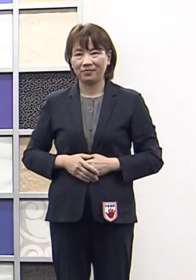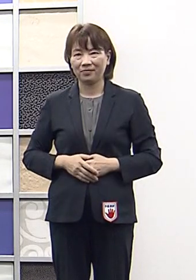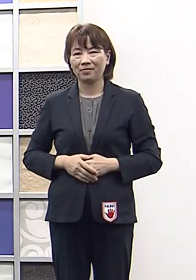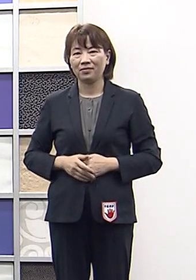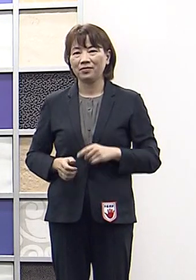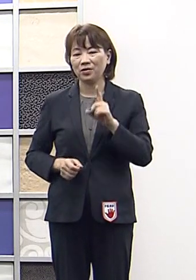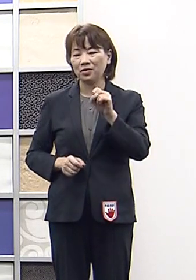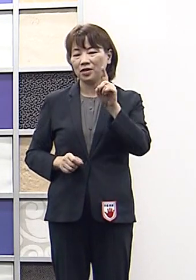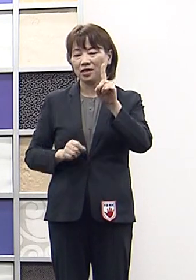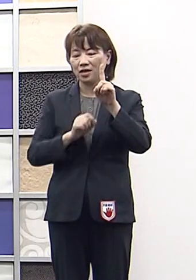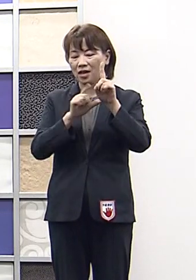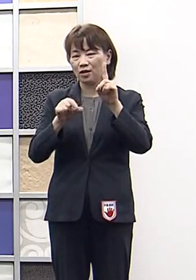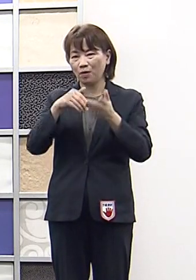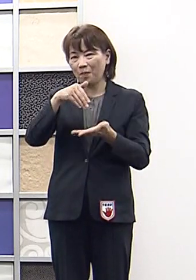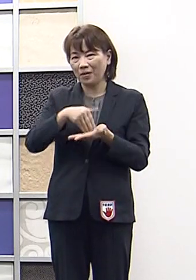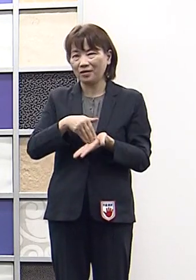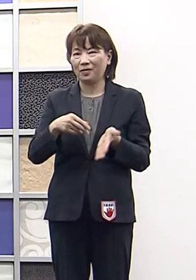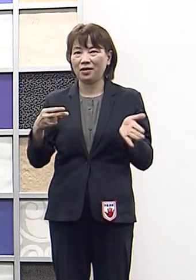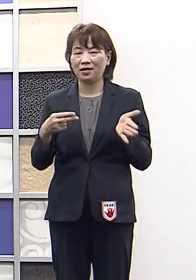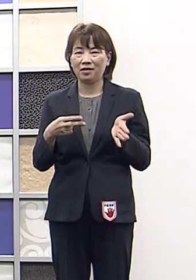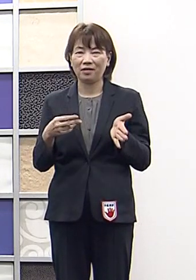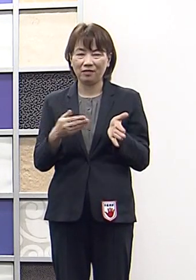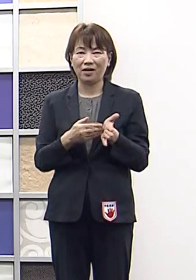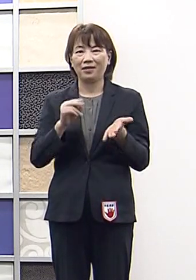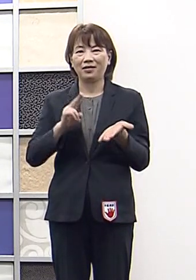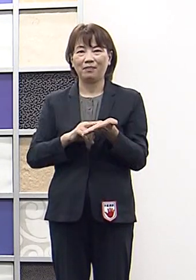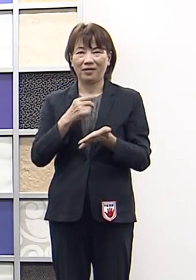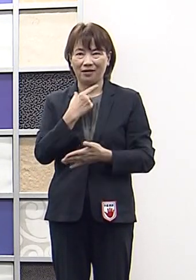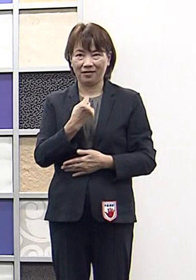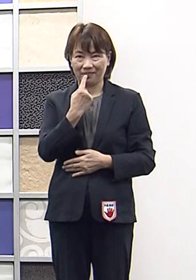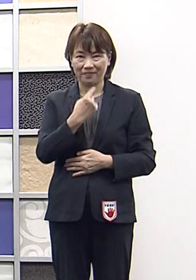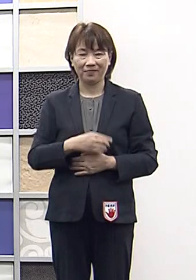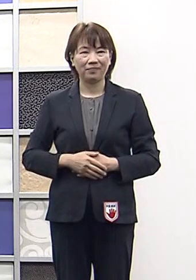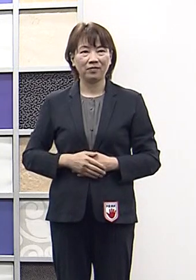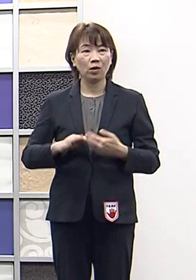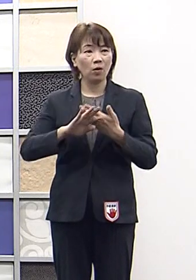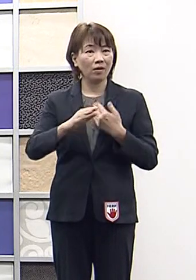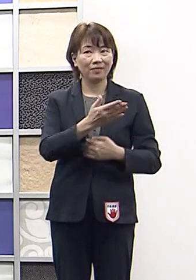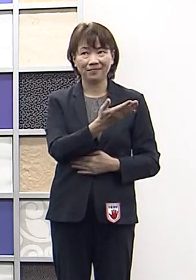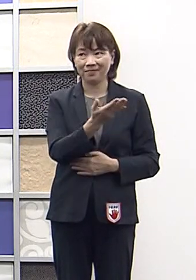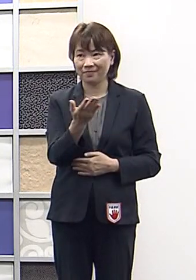よろしいでしょうか。はい、はい、他にございますでしょうか。